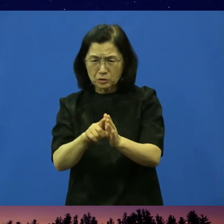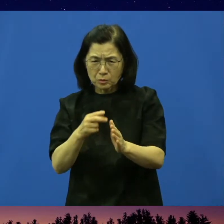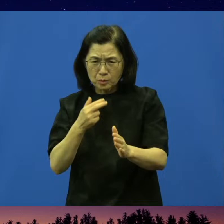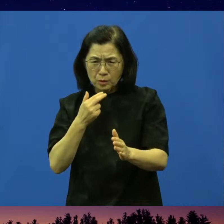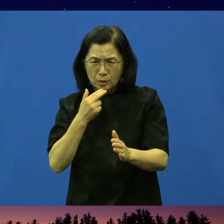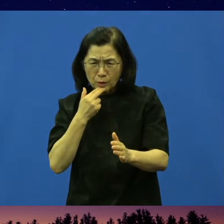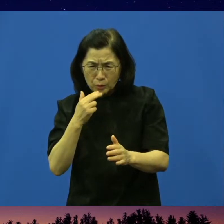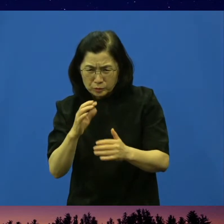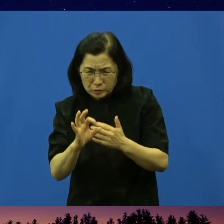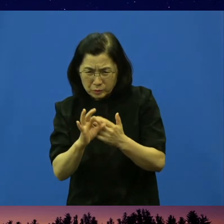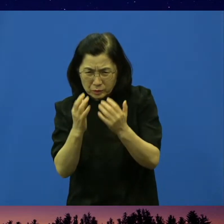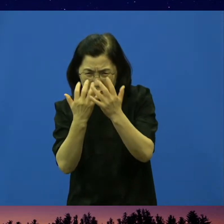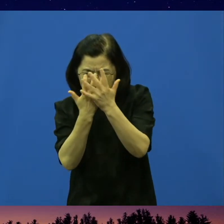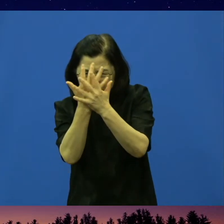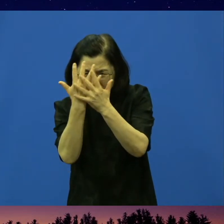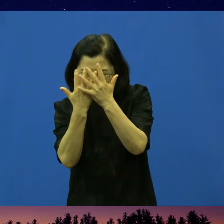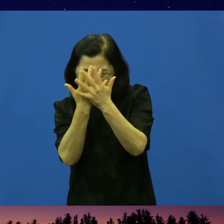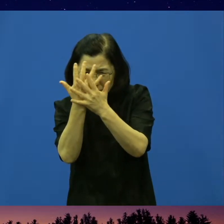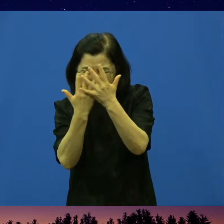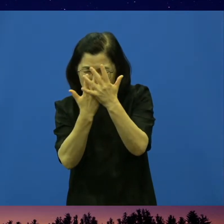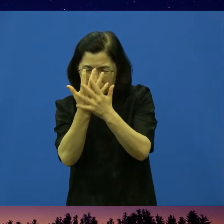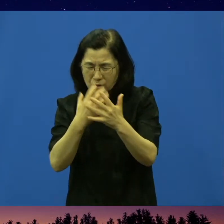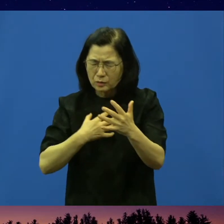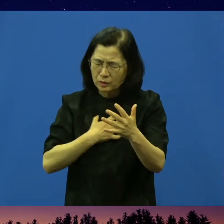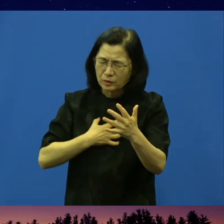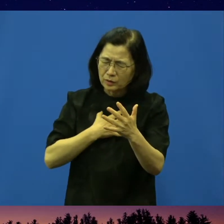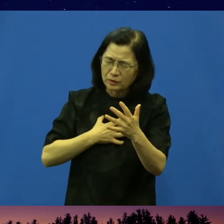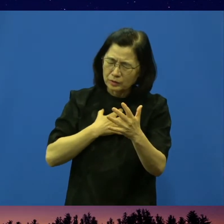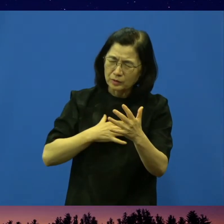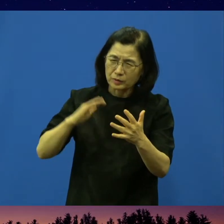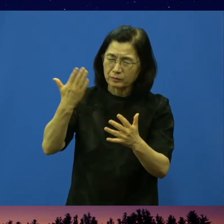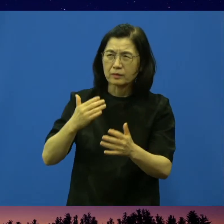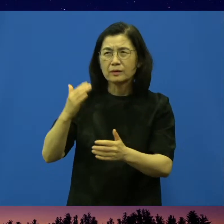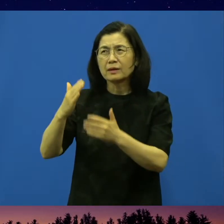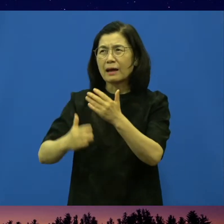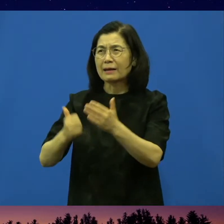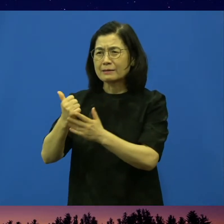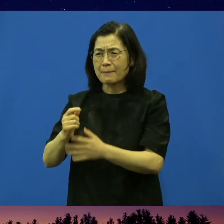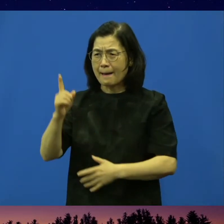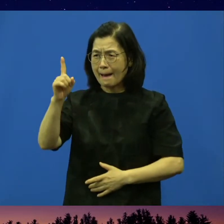기다려야 된다는 게 불확실해. 한꺼번에 주시면 안 되느냐는 거예요.